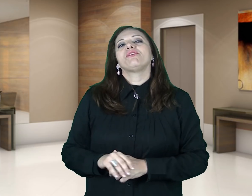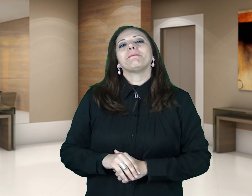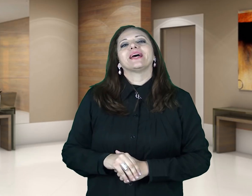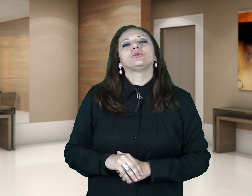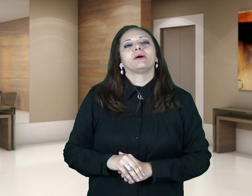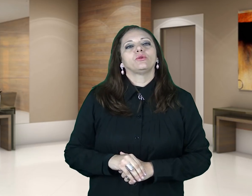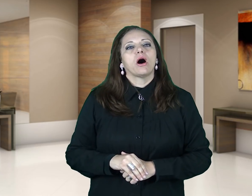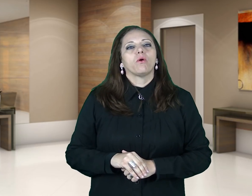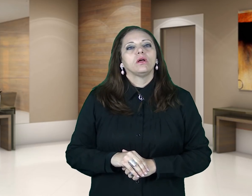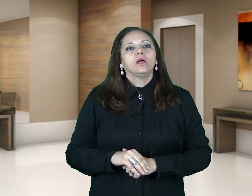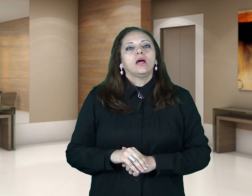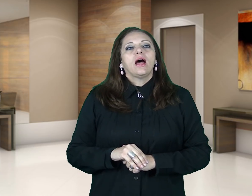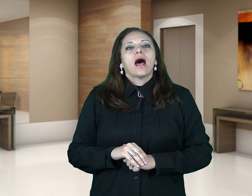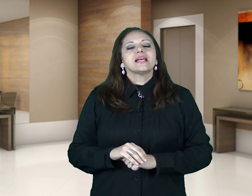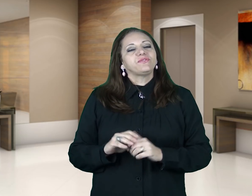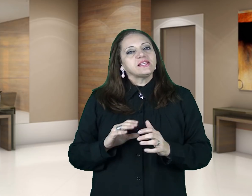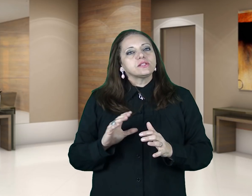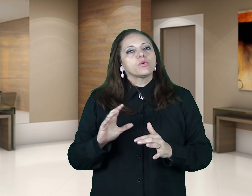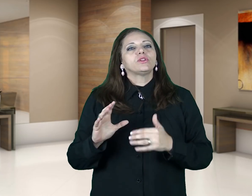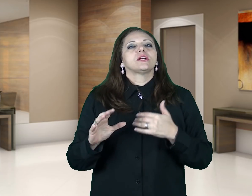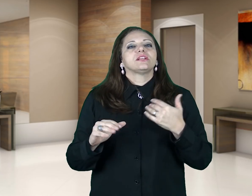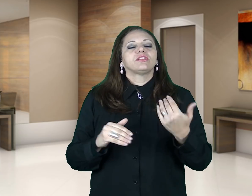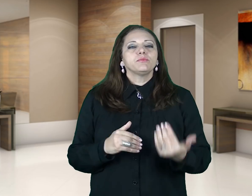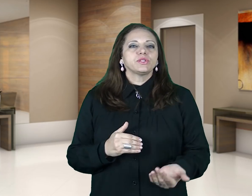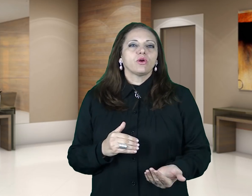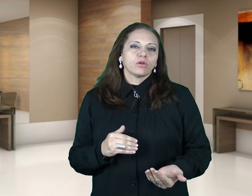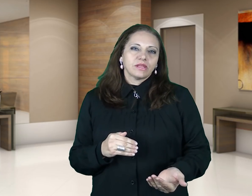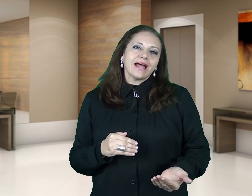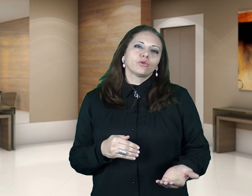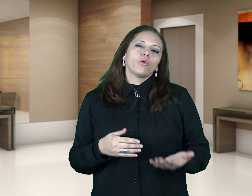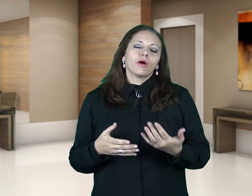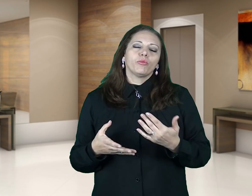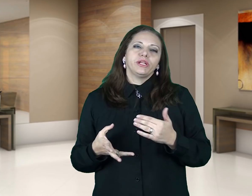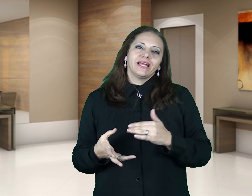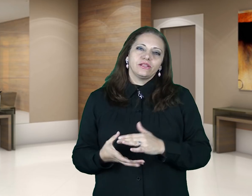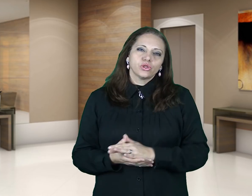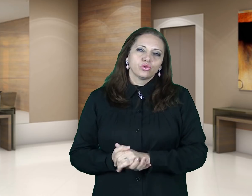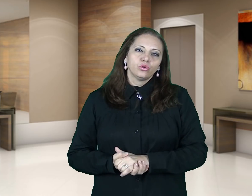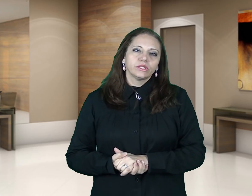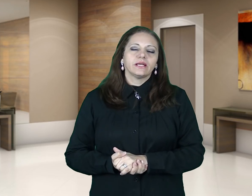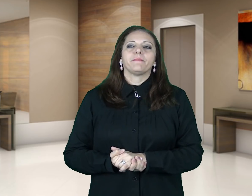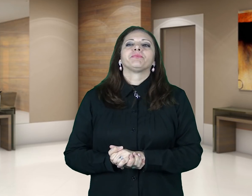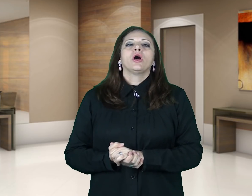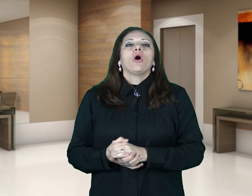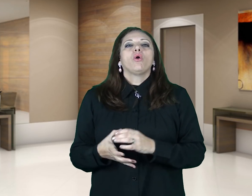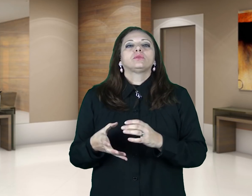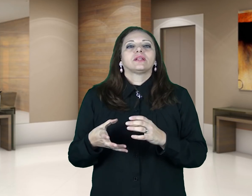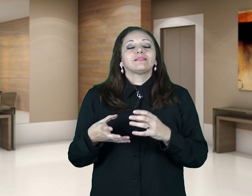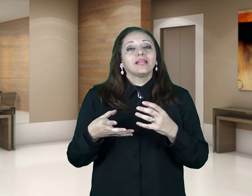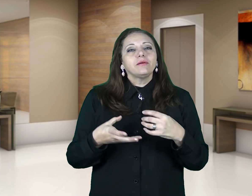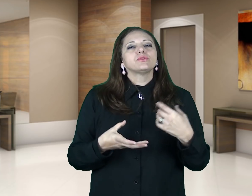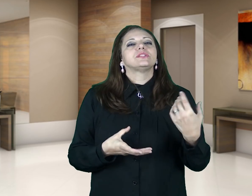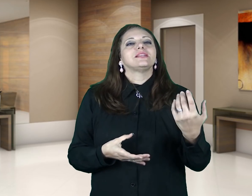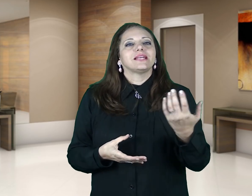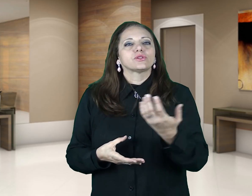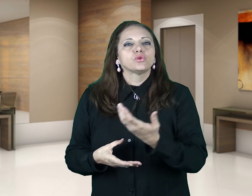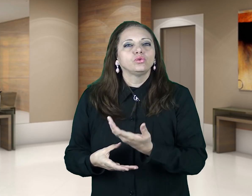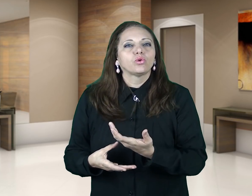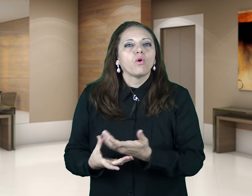o alfabeto manual. Às vezes, quando nós entramos em contato com uma comunidade surda ou tratamos desse assunto